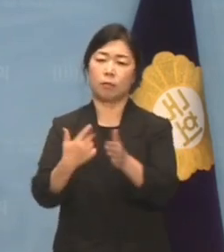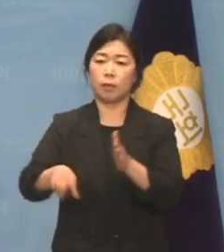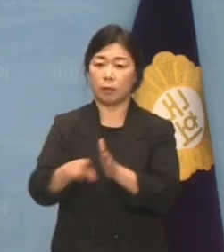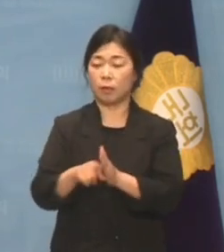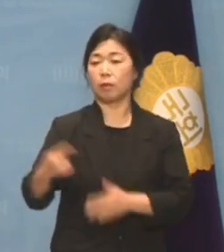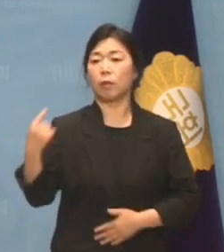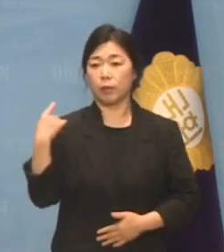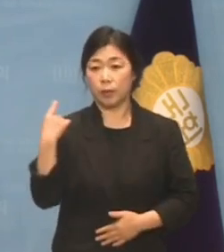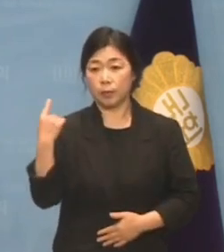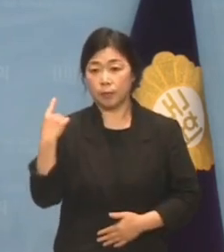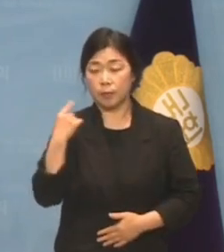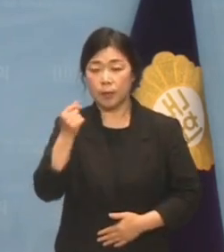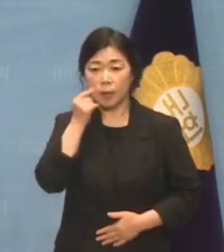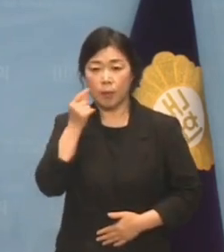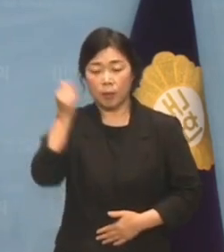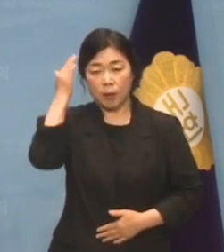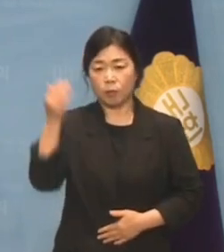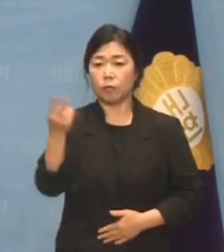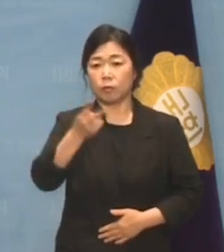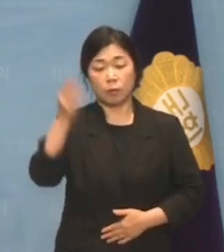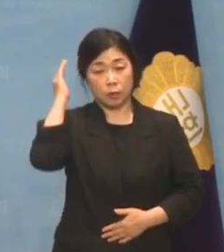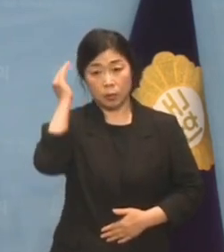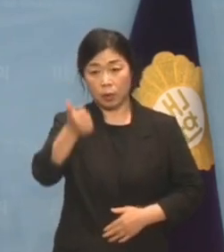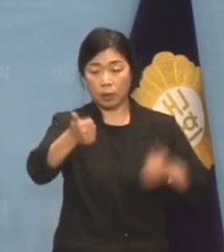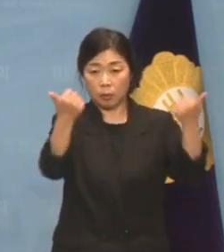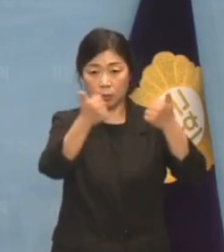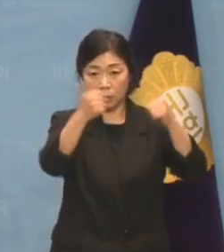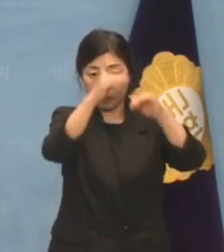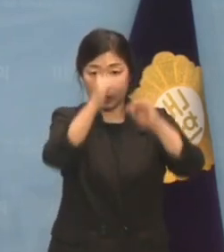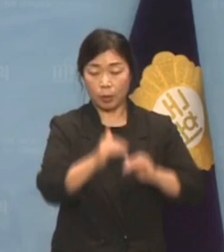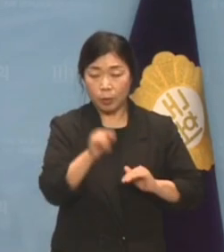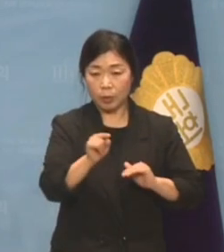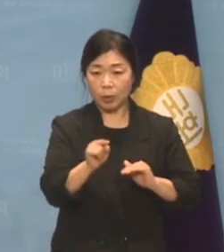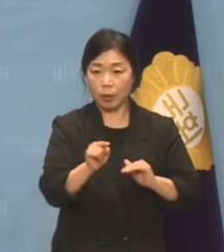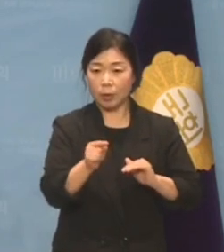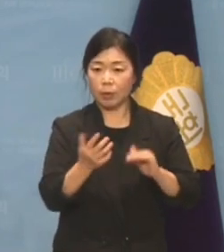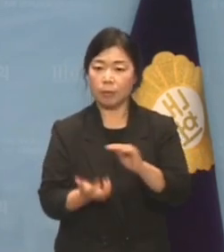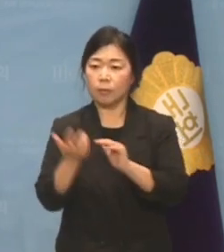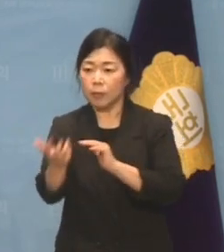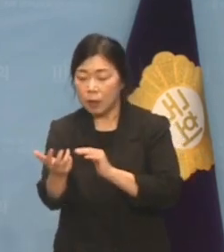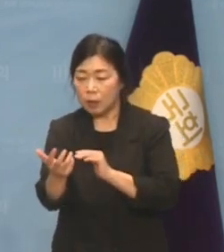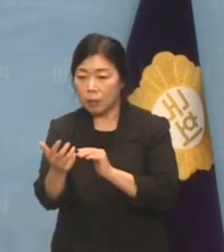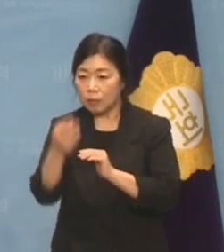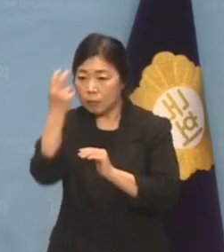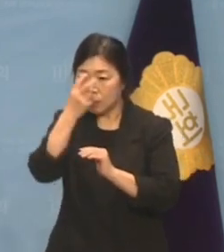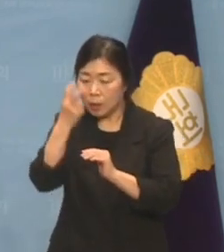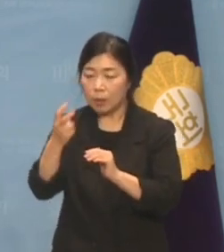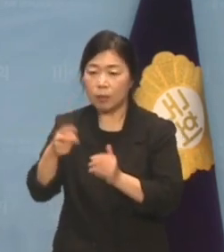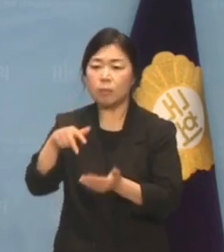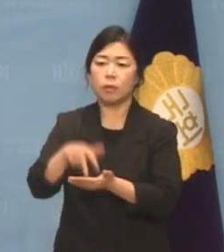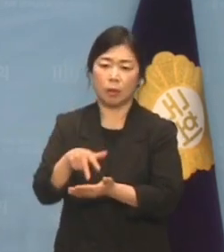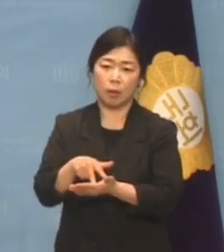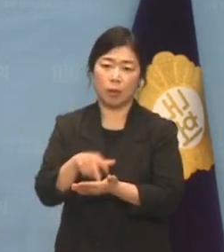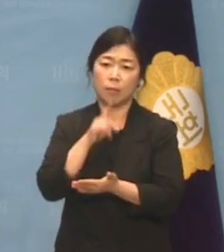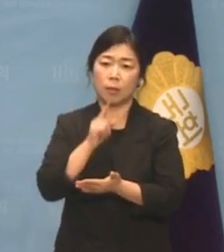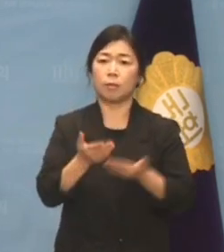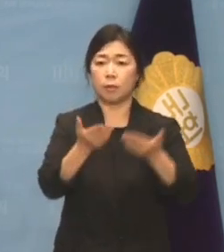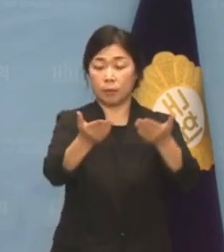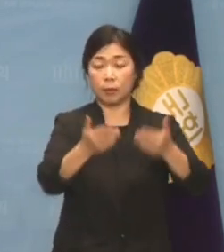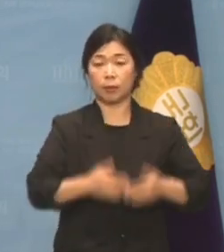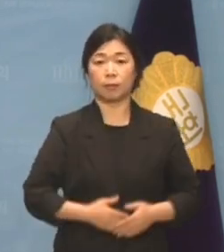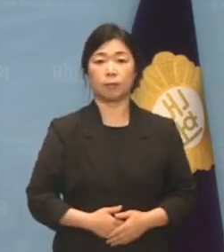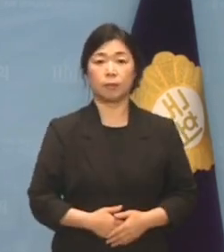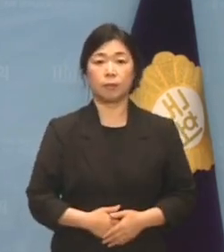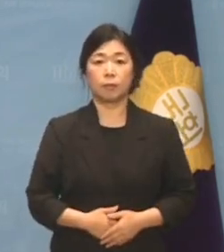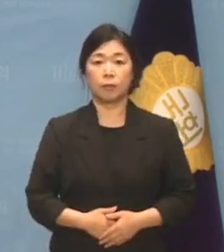한일 정상 간의 합의 내용, 후쿠시마 방사성 오염수 시찰단에 대해서 입장문을 발표하려고